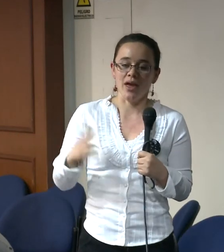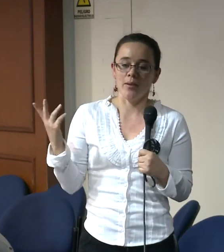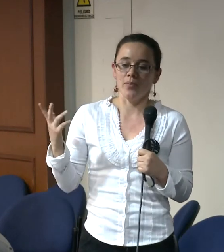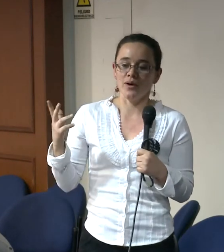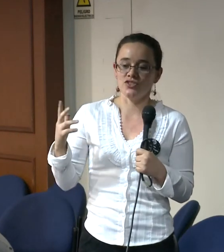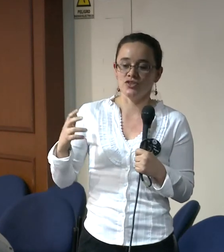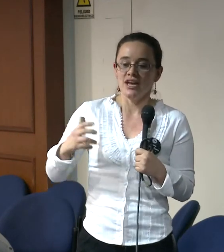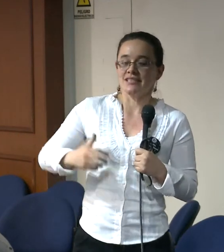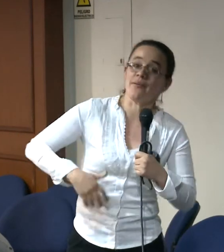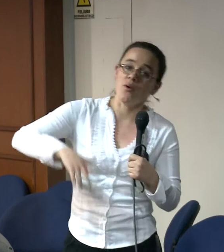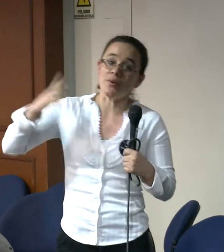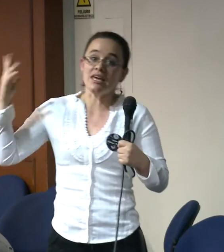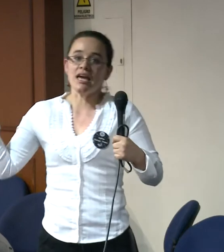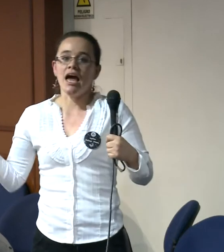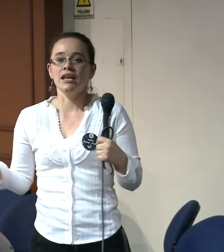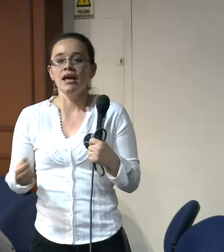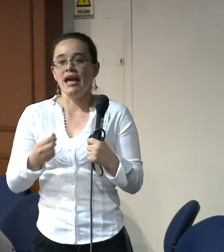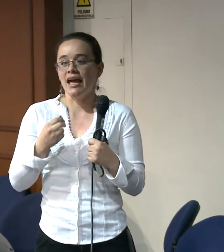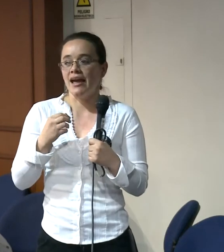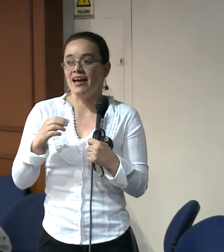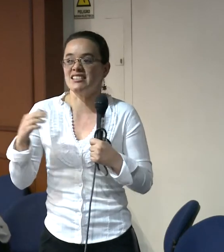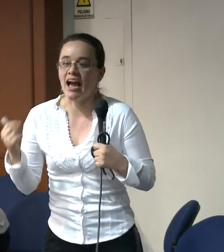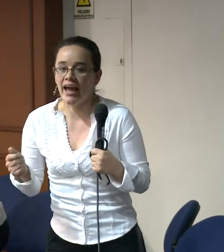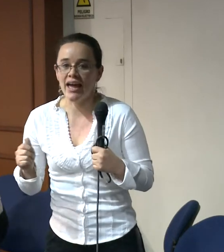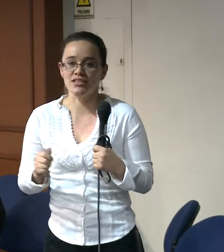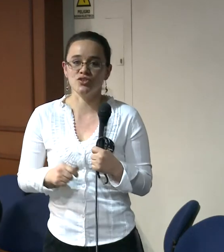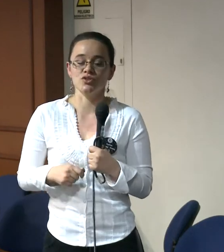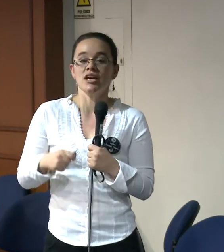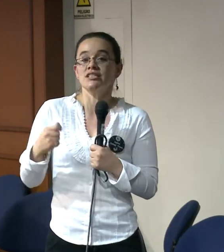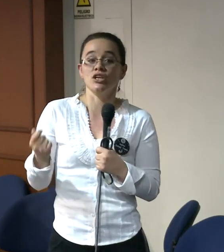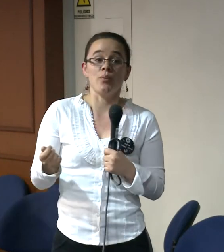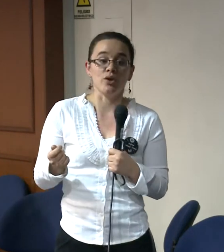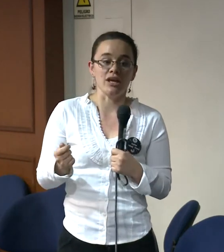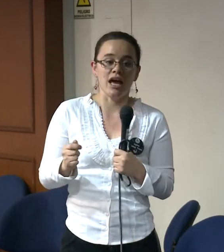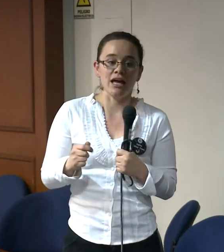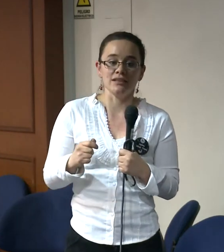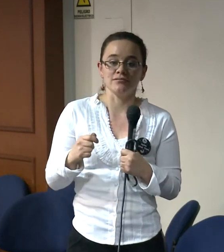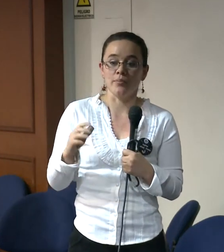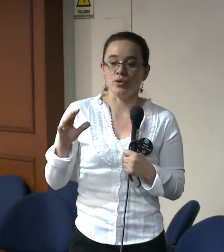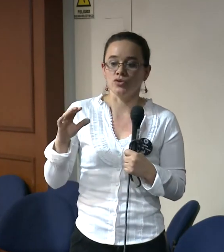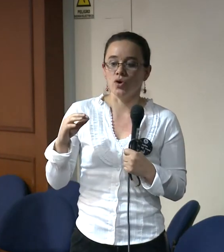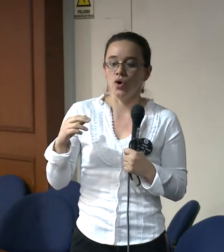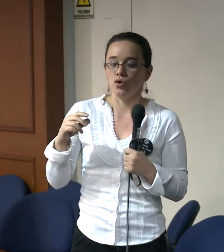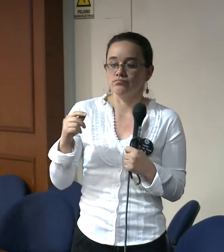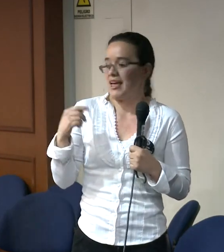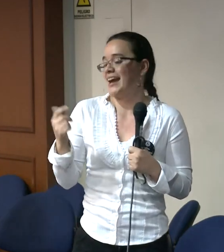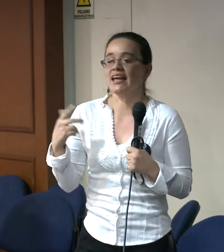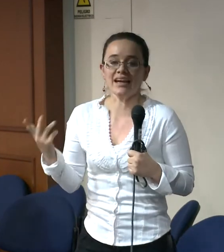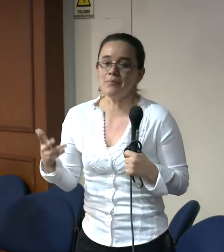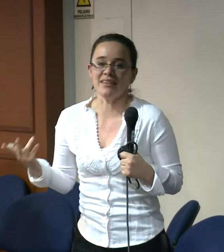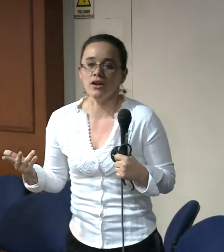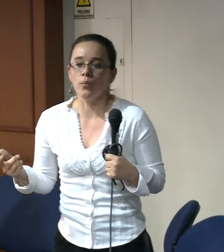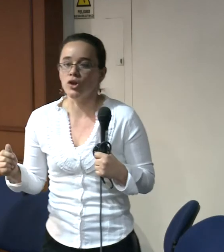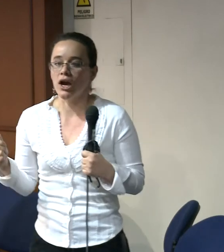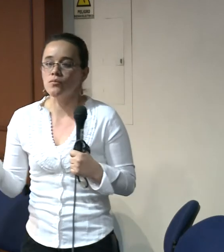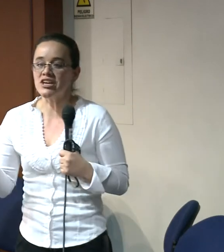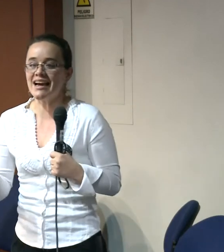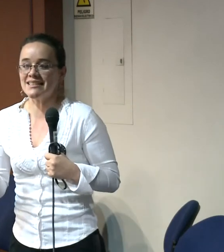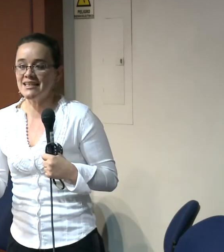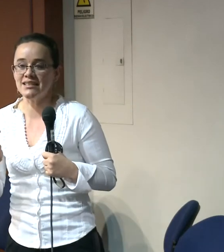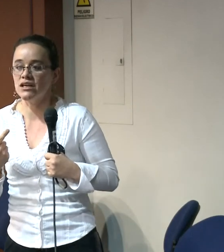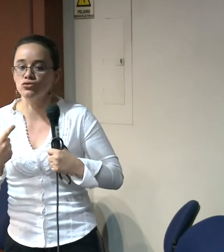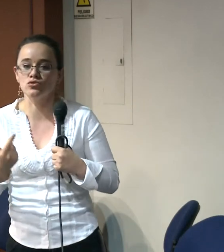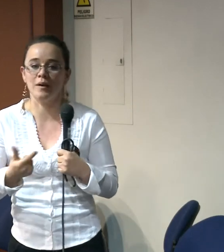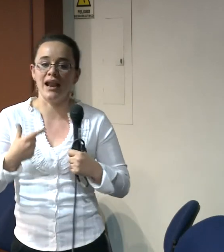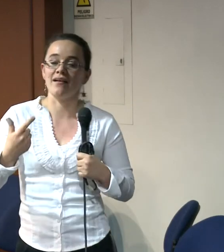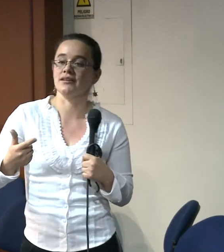porque se movían gestos, si no podían, de pronto veían que realmente no podían